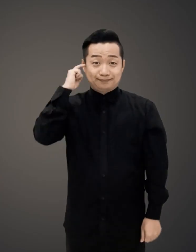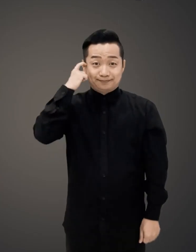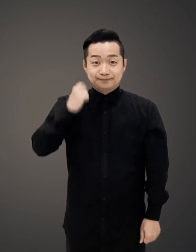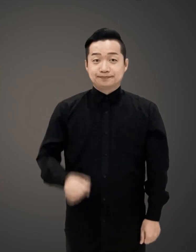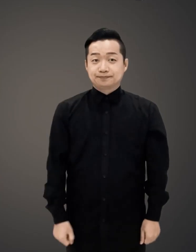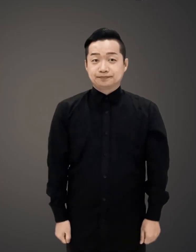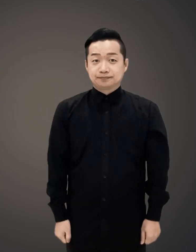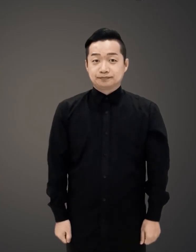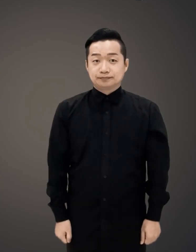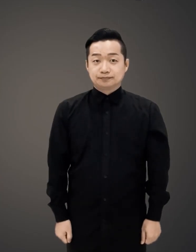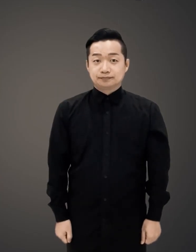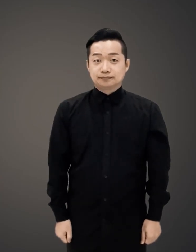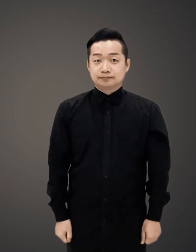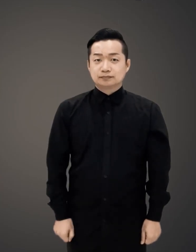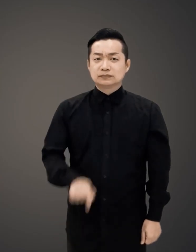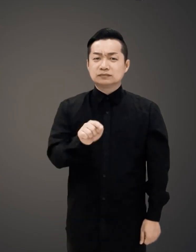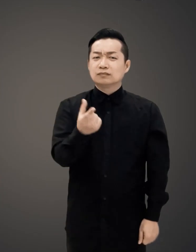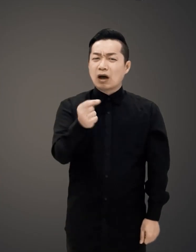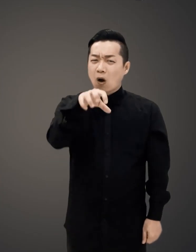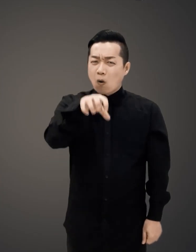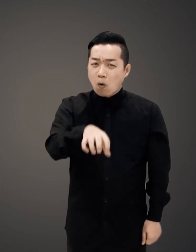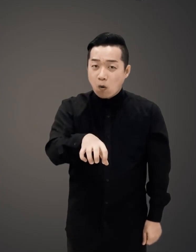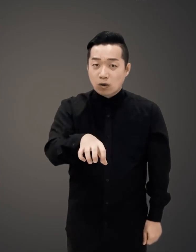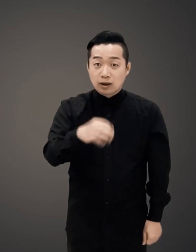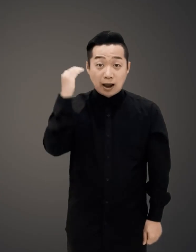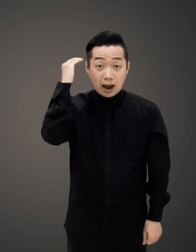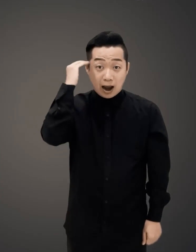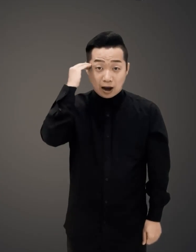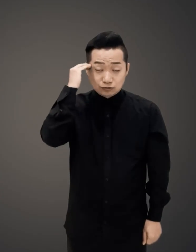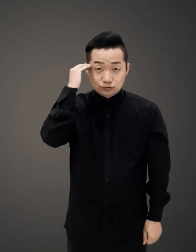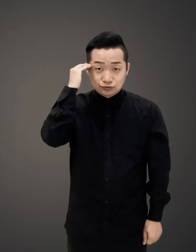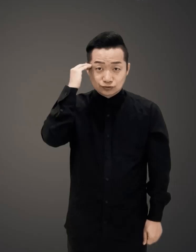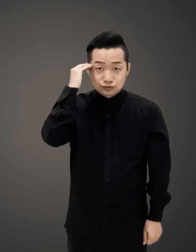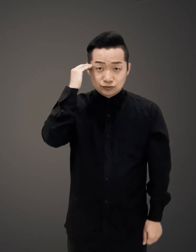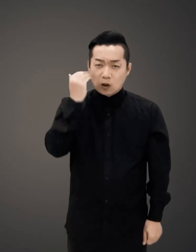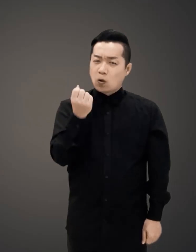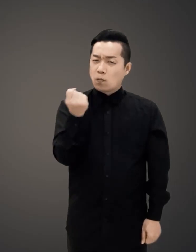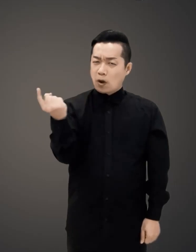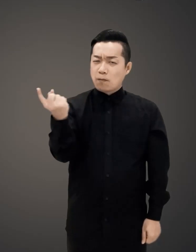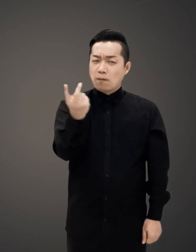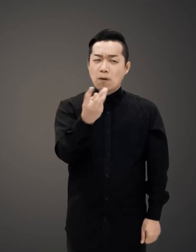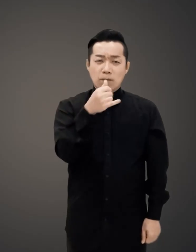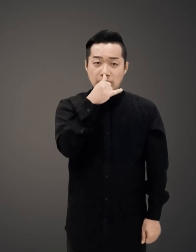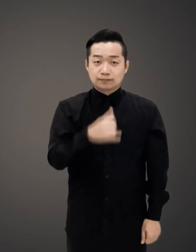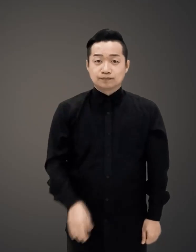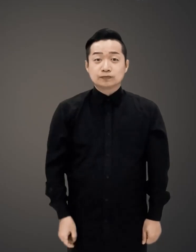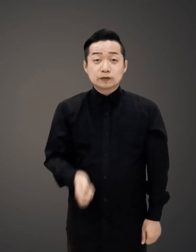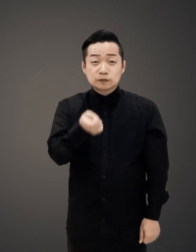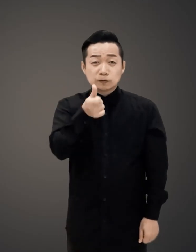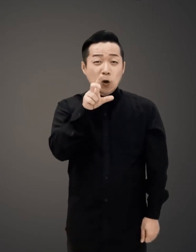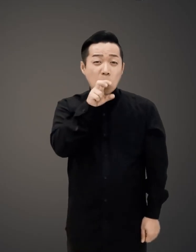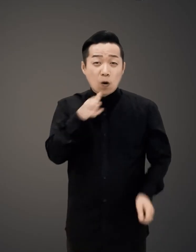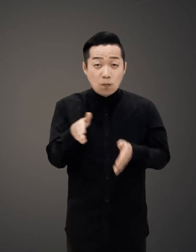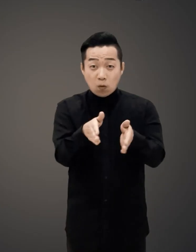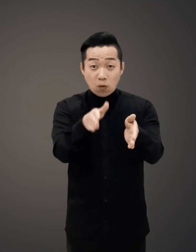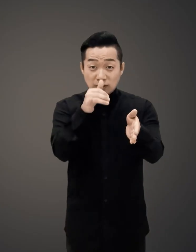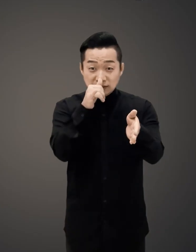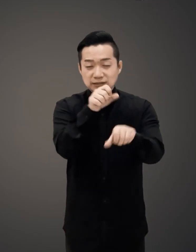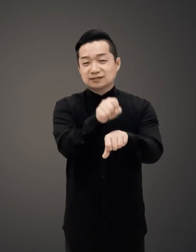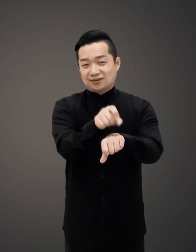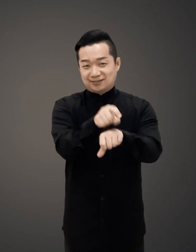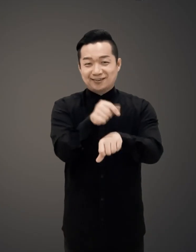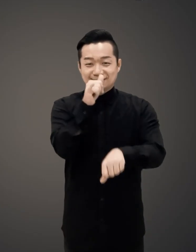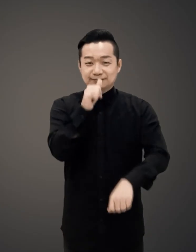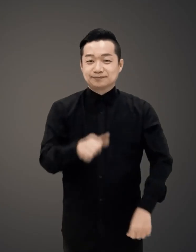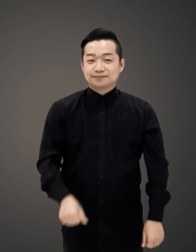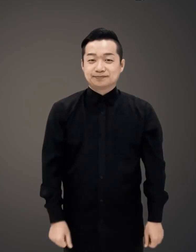합니다. 그런 공간으로서는 우리나라에 남아있는 동네들, 작은 골목길들이 그런 성격을